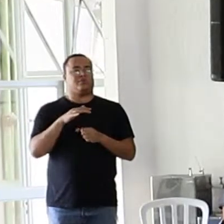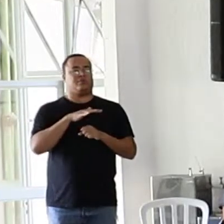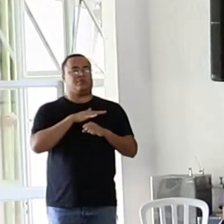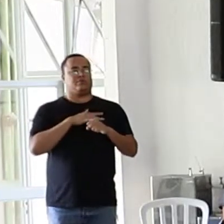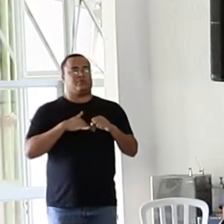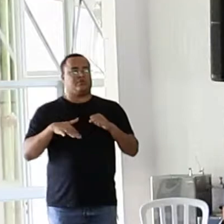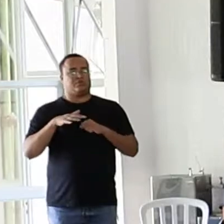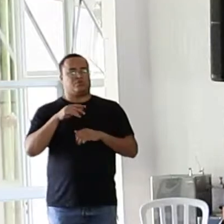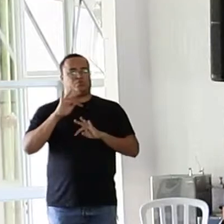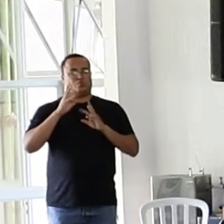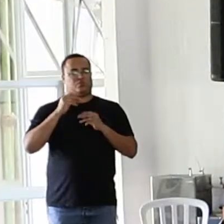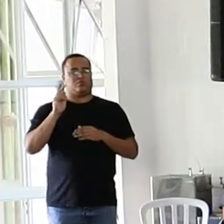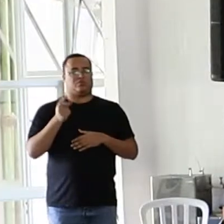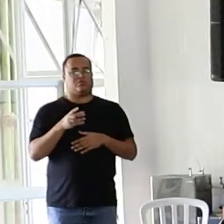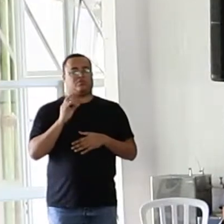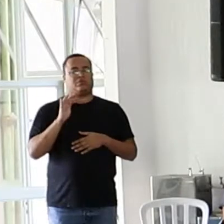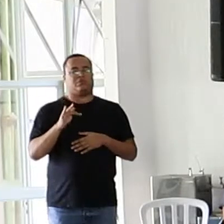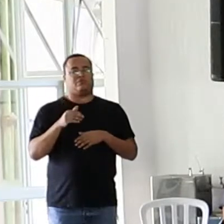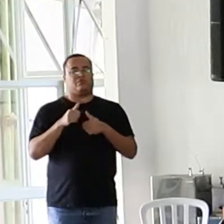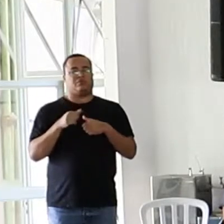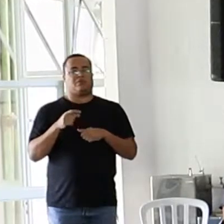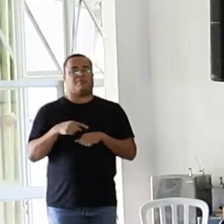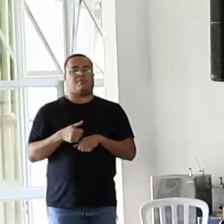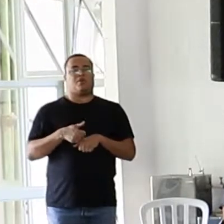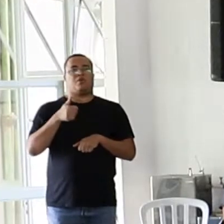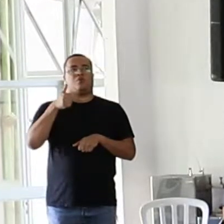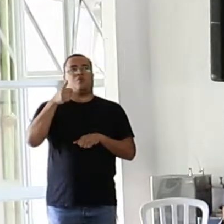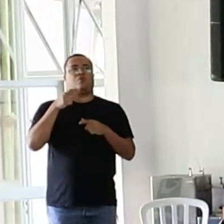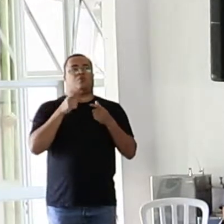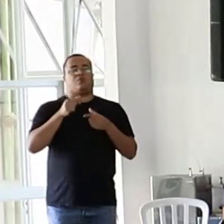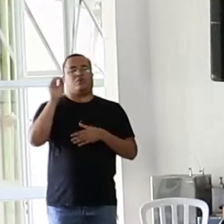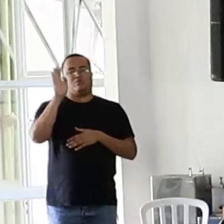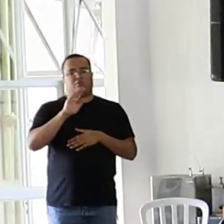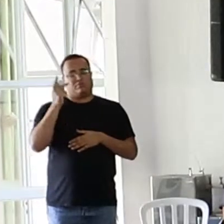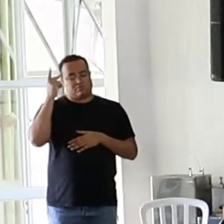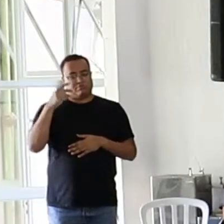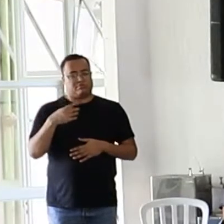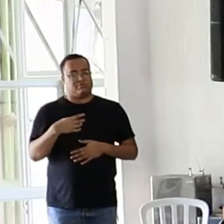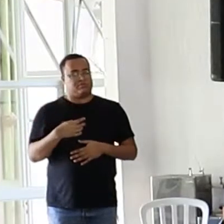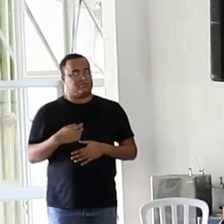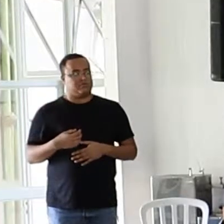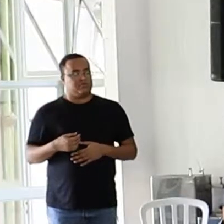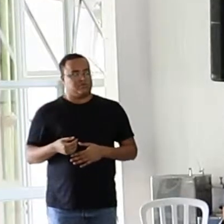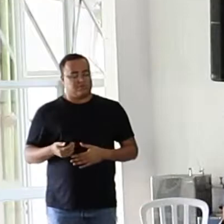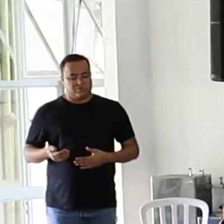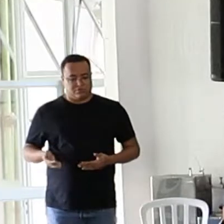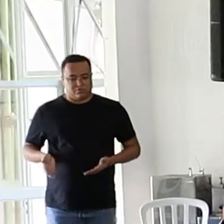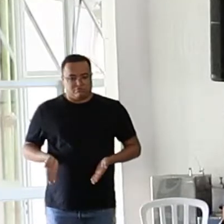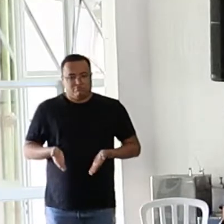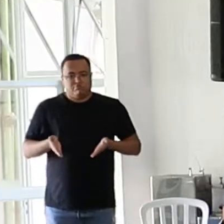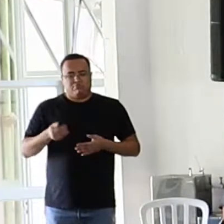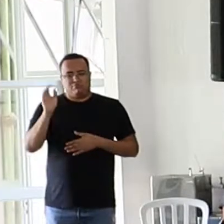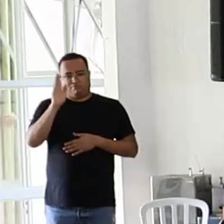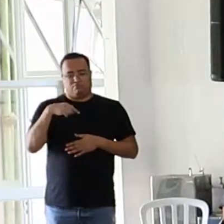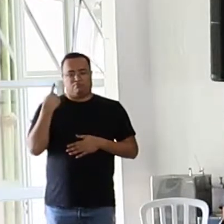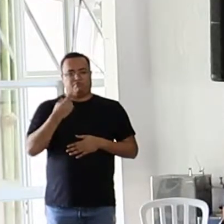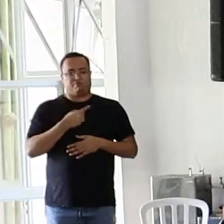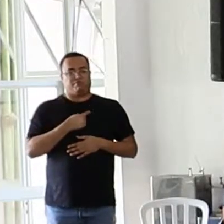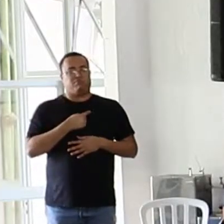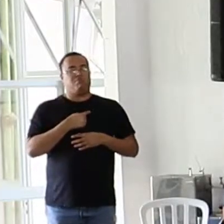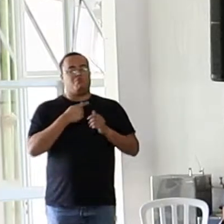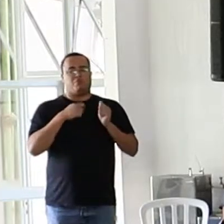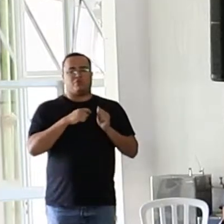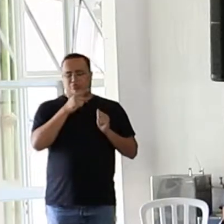todo cresce Receita Federal se torna o melhor lugar do Brasil para inspirar o Brasil que é isso que a gente quer nós temos tudo para